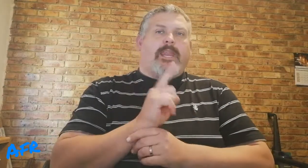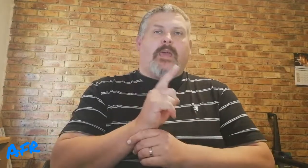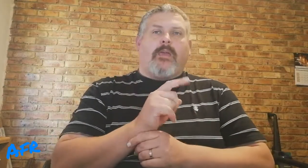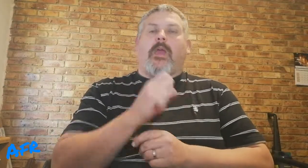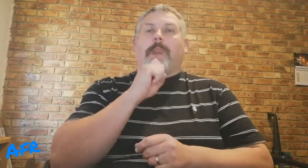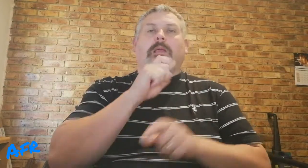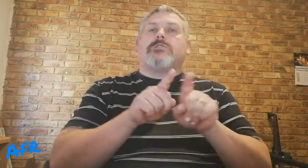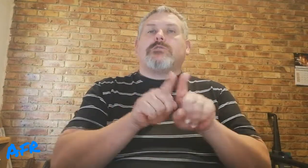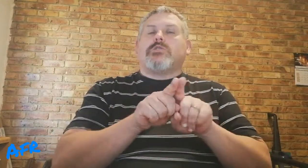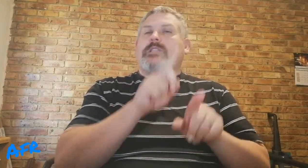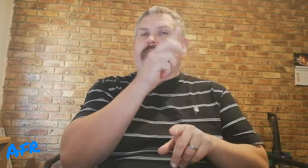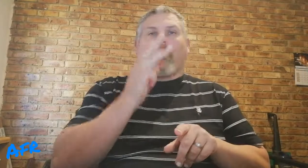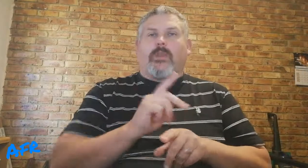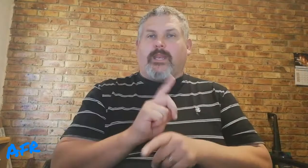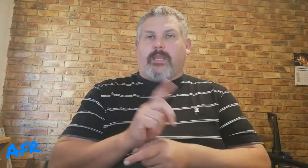nee, mens doet nie vir God nie.